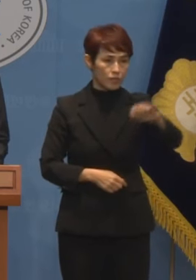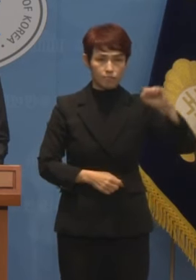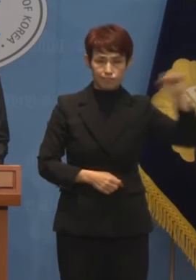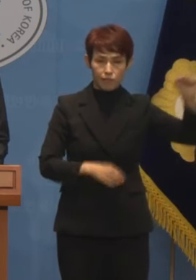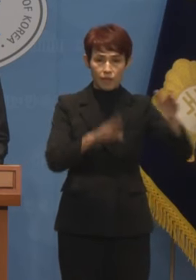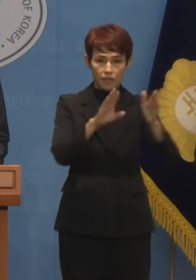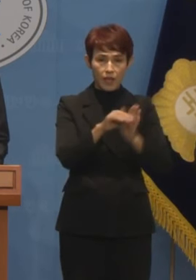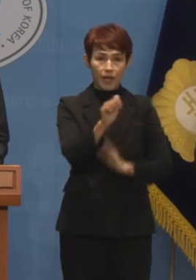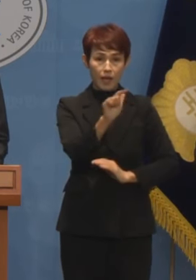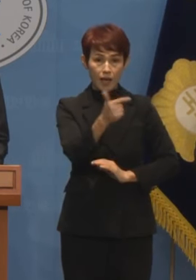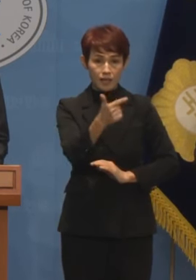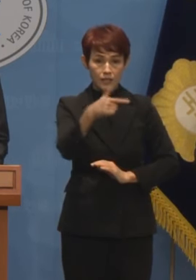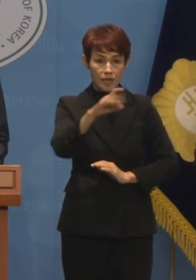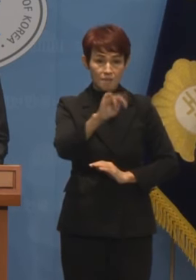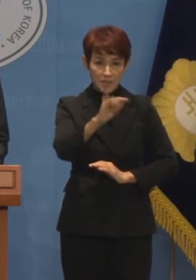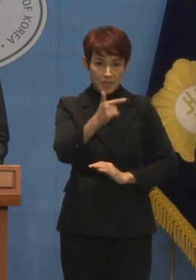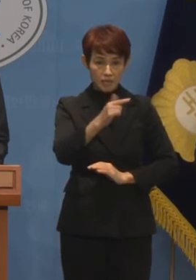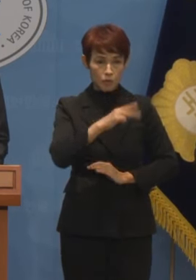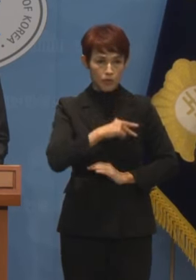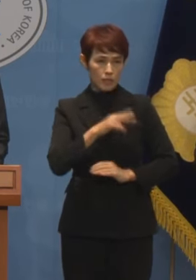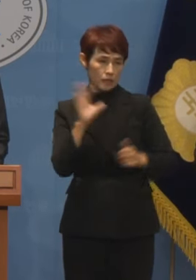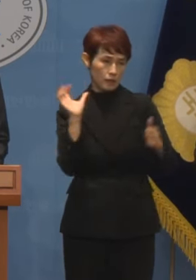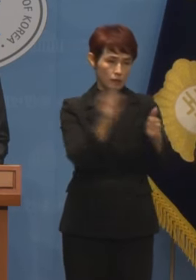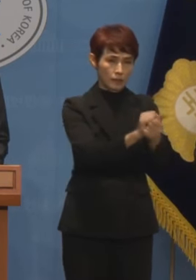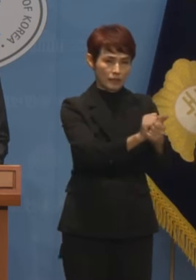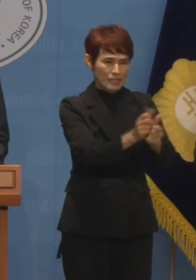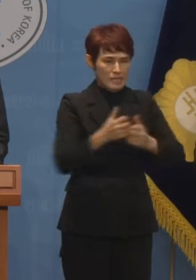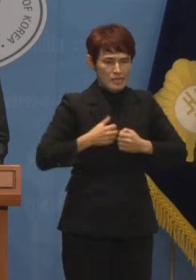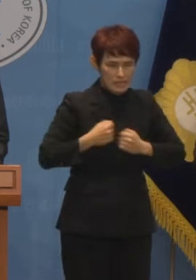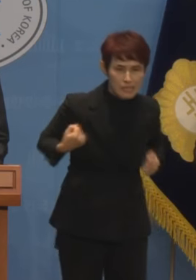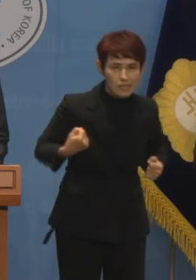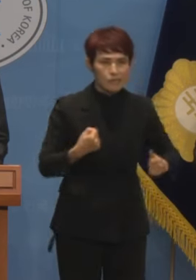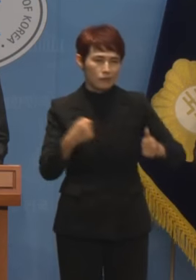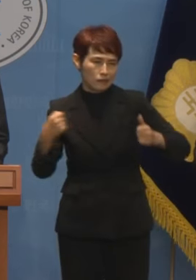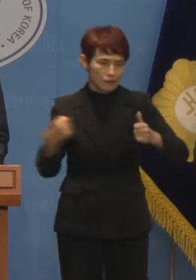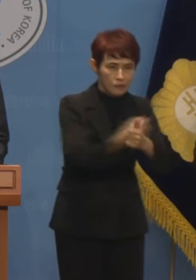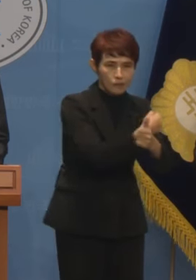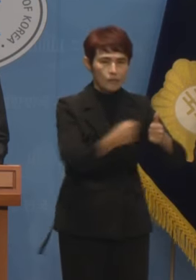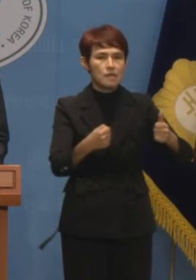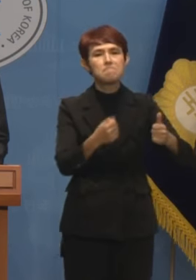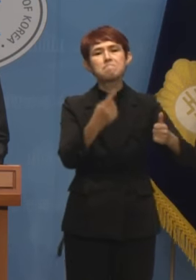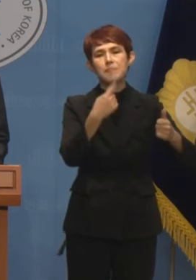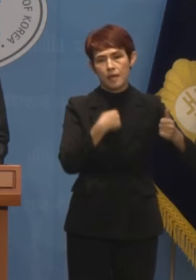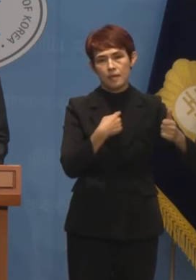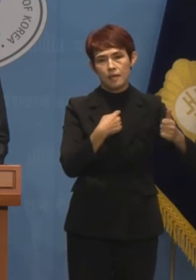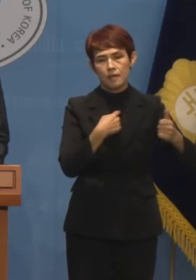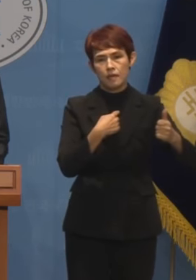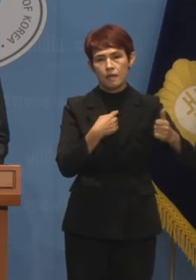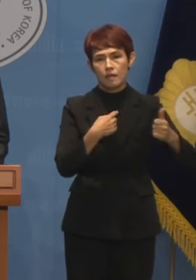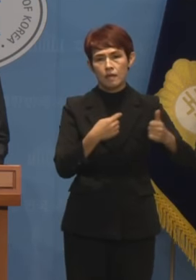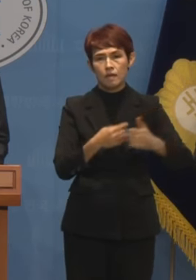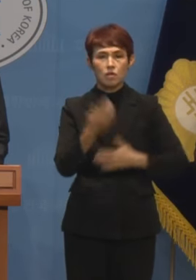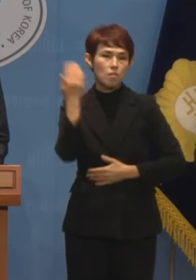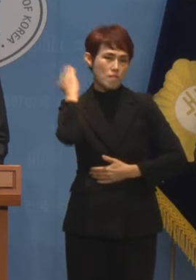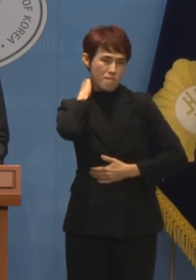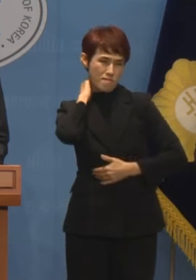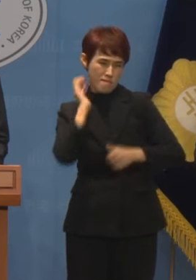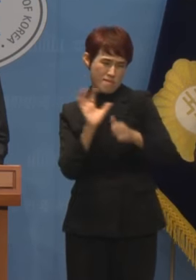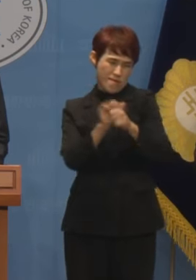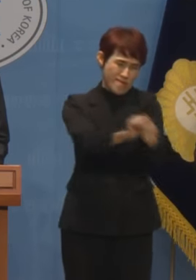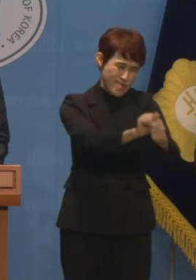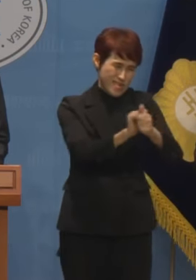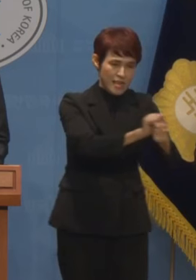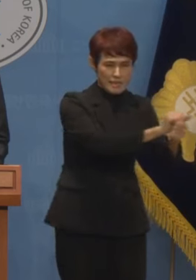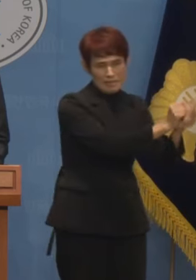한창민 의원을 밀치거나 잡아채 옷을 찢고 상처를 입혔으며 앞 뒤에서 목덜미를 잡아